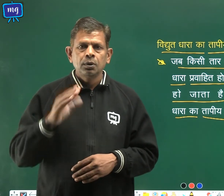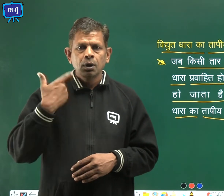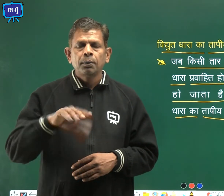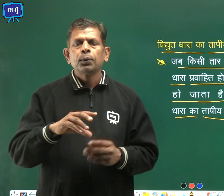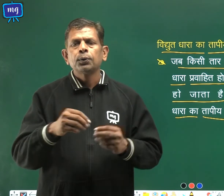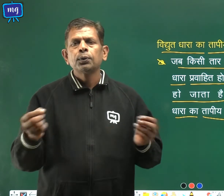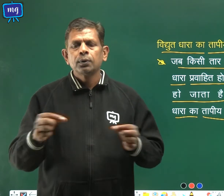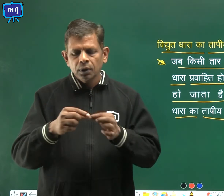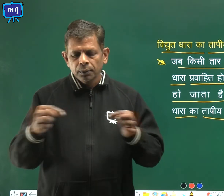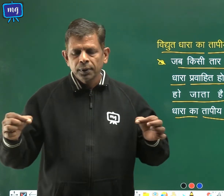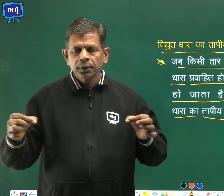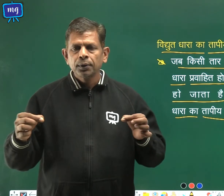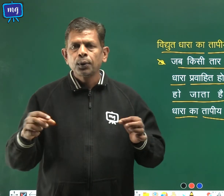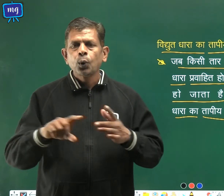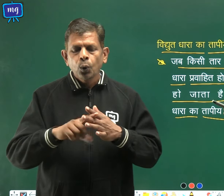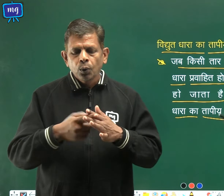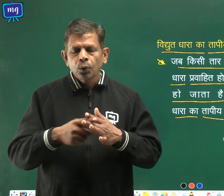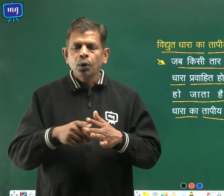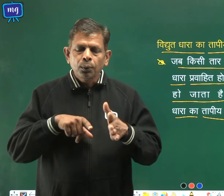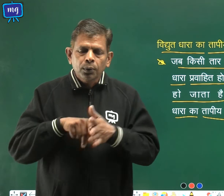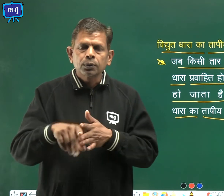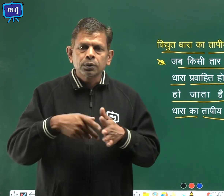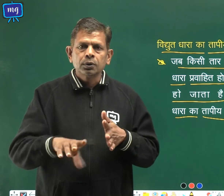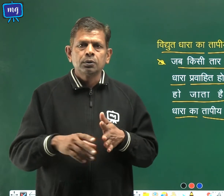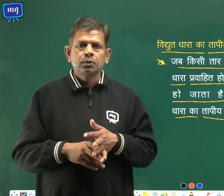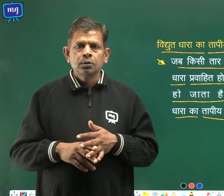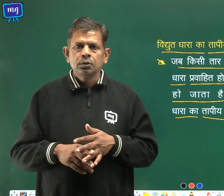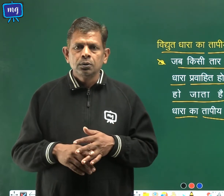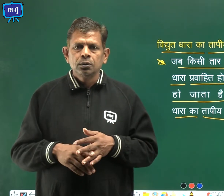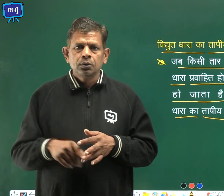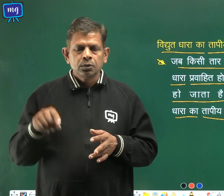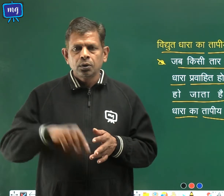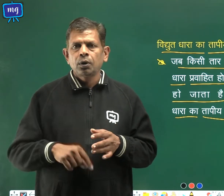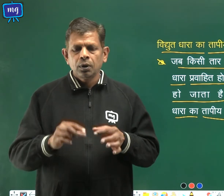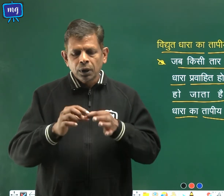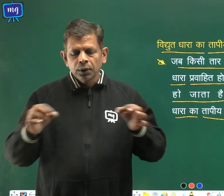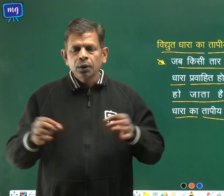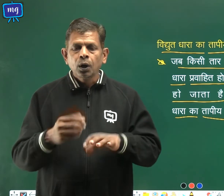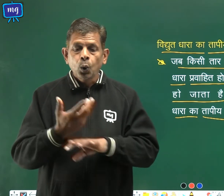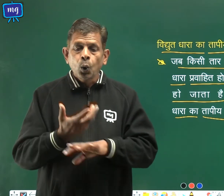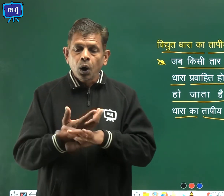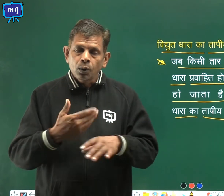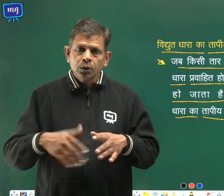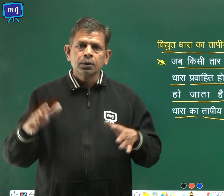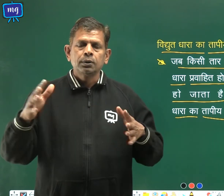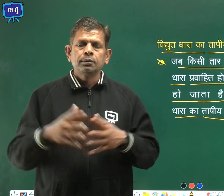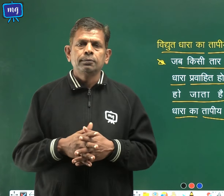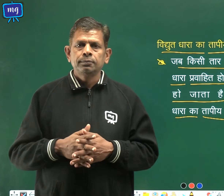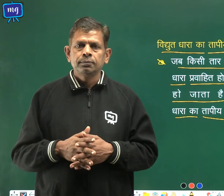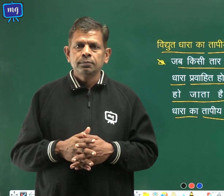में कोई विद्युत धारा प्रवाहित होती है तो वह तप्त हो जाता है,